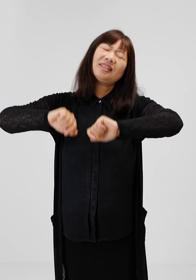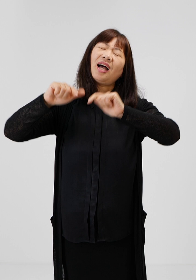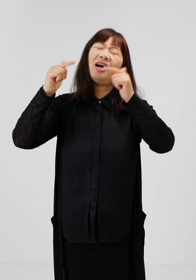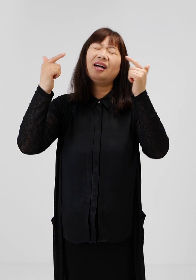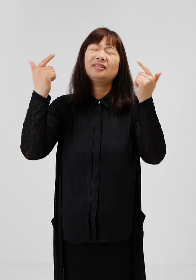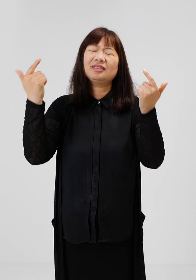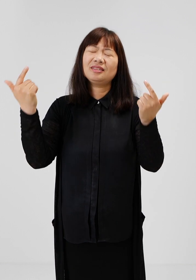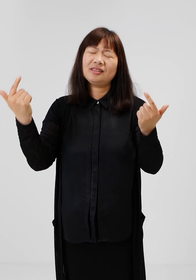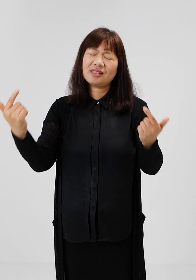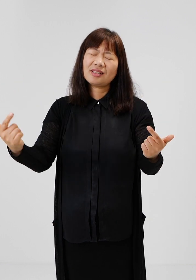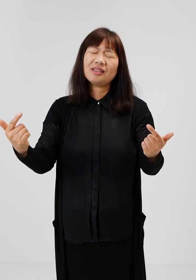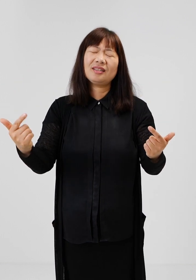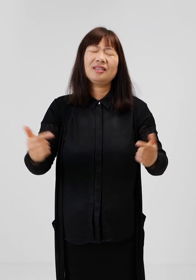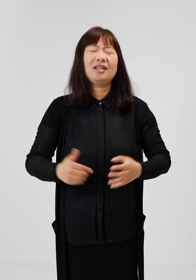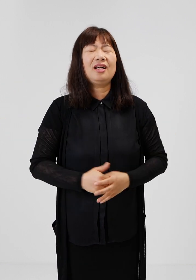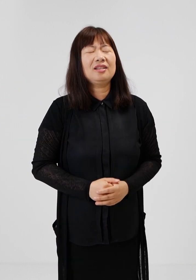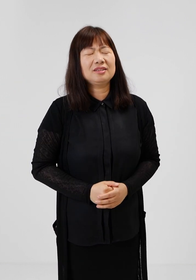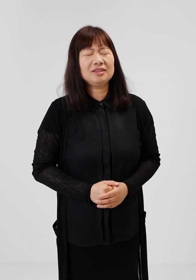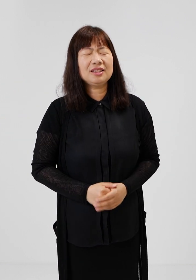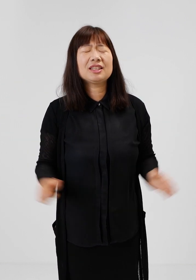무너지지 않으리.